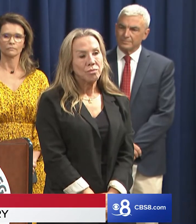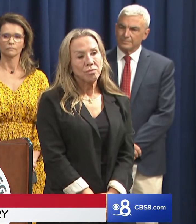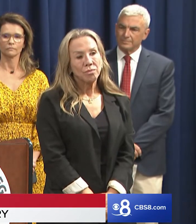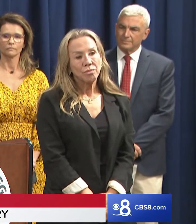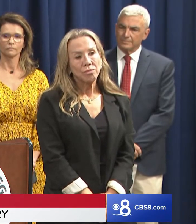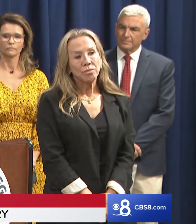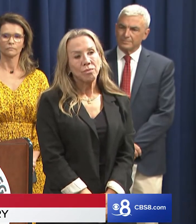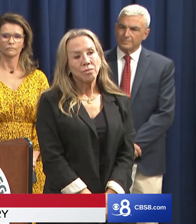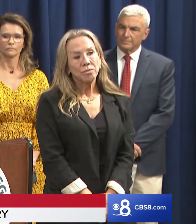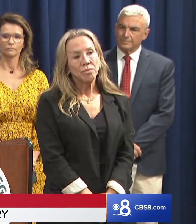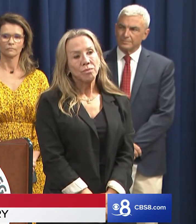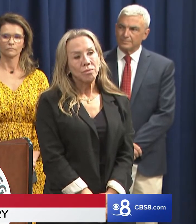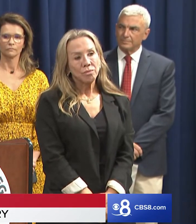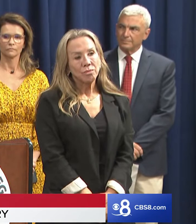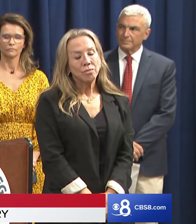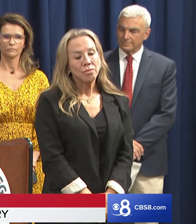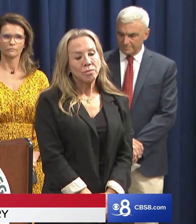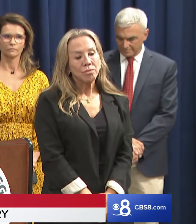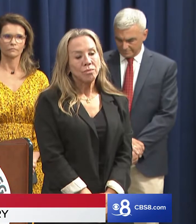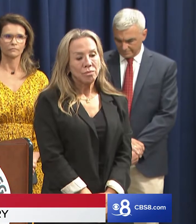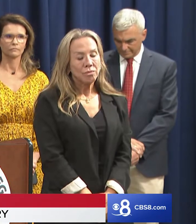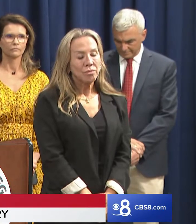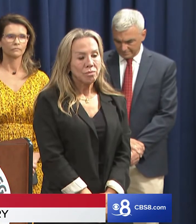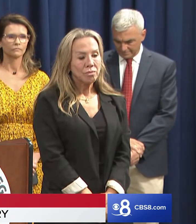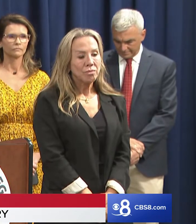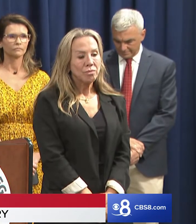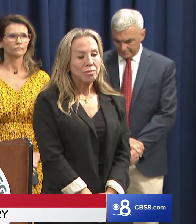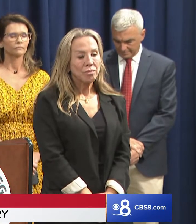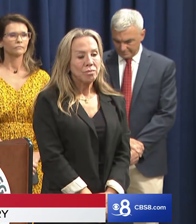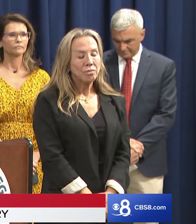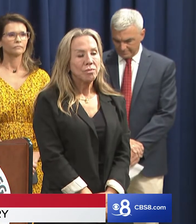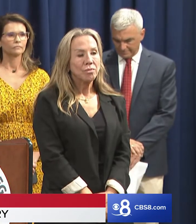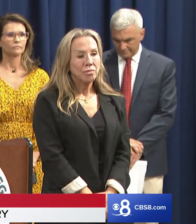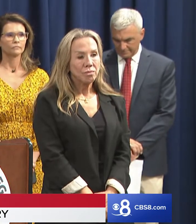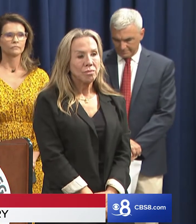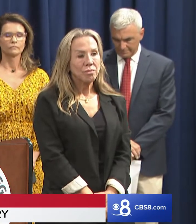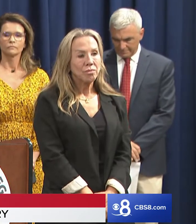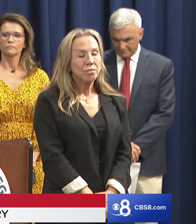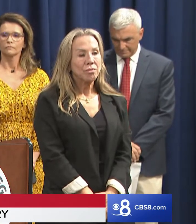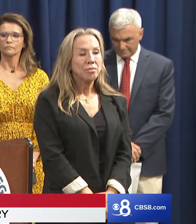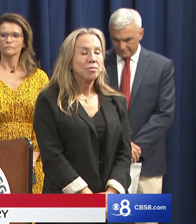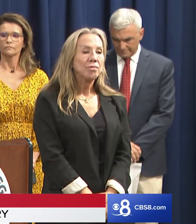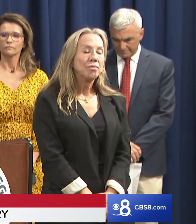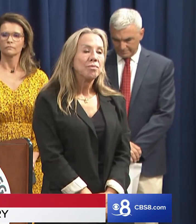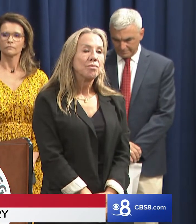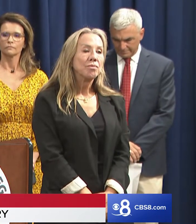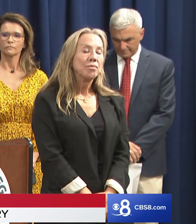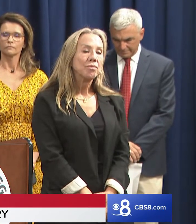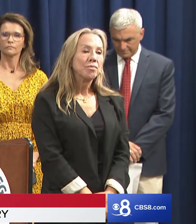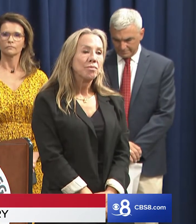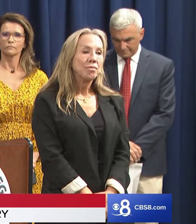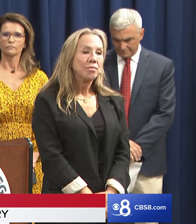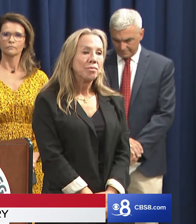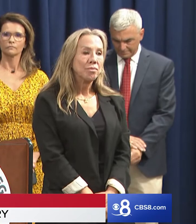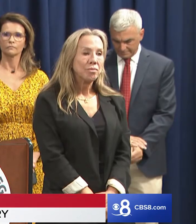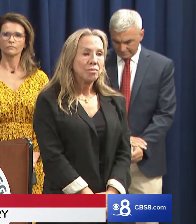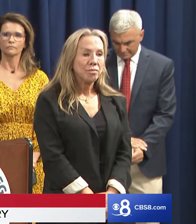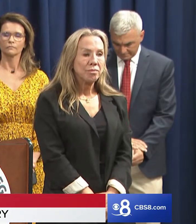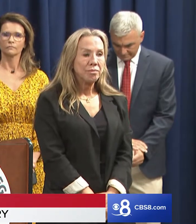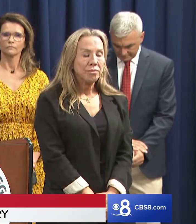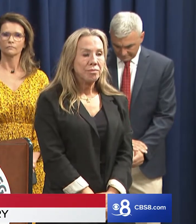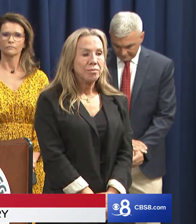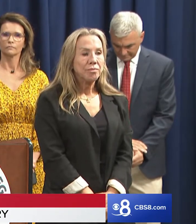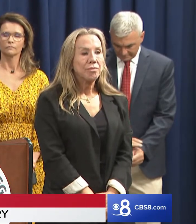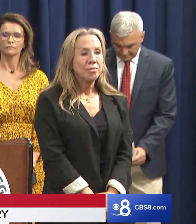este tema. Estamos en contacto con los distritos escolares, con las diferentes regidores y las ciudades que